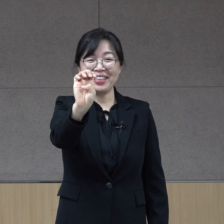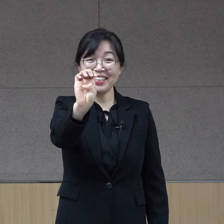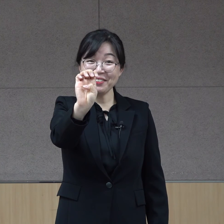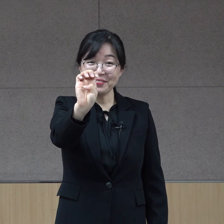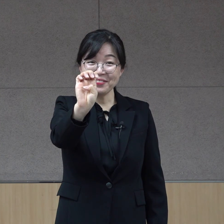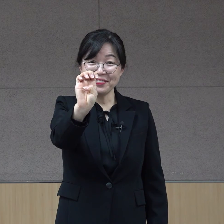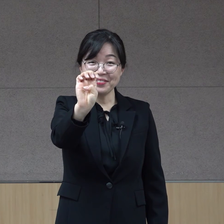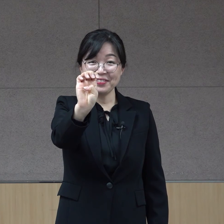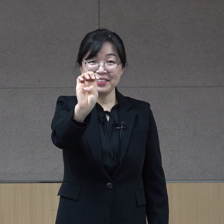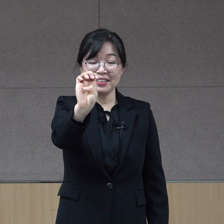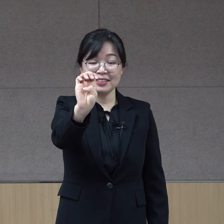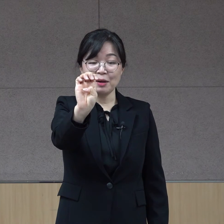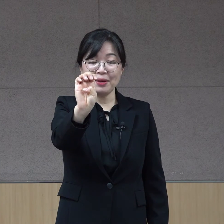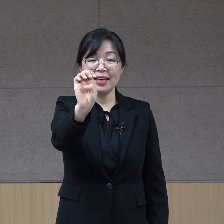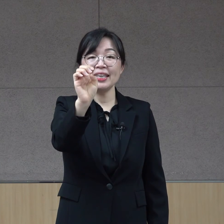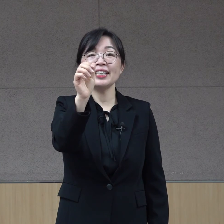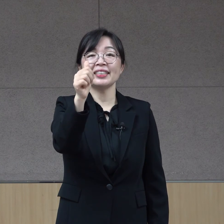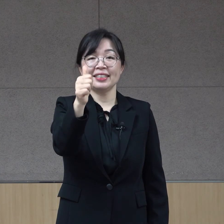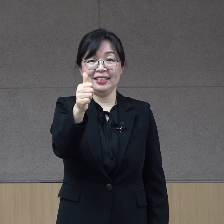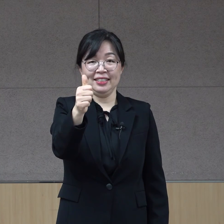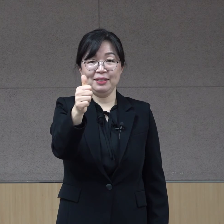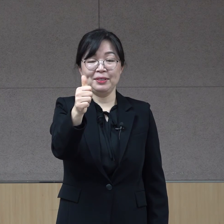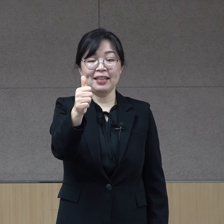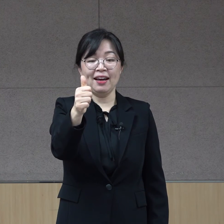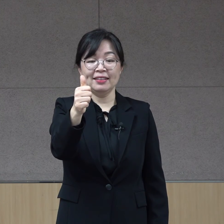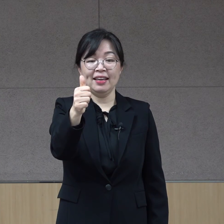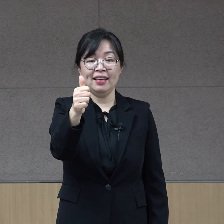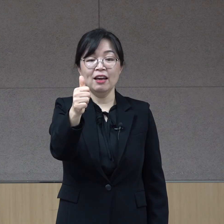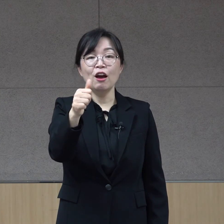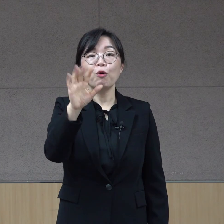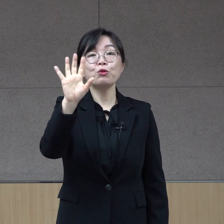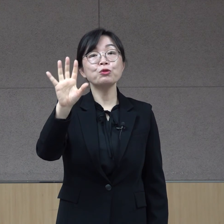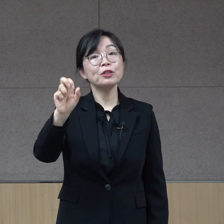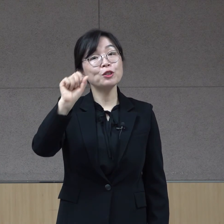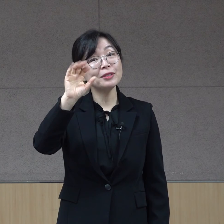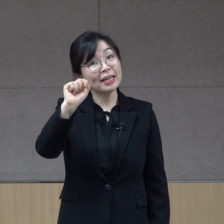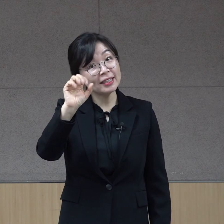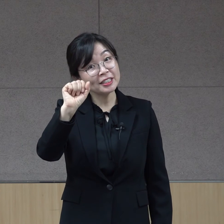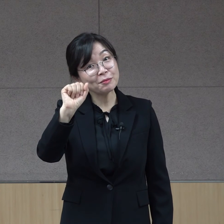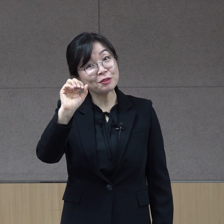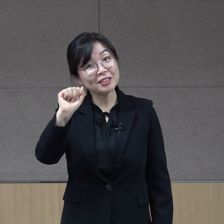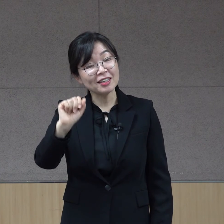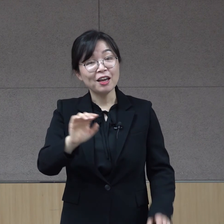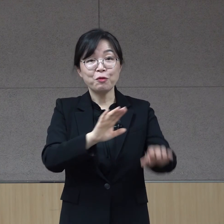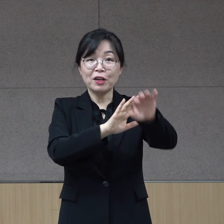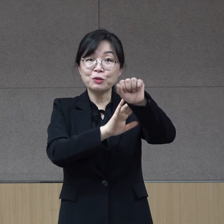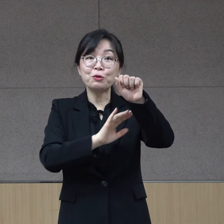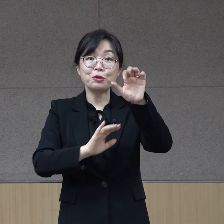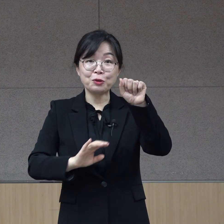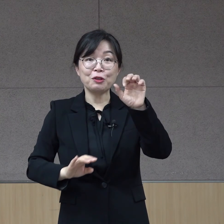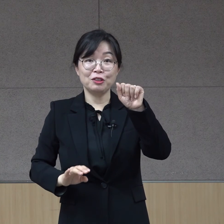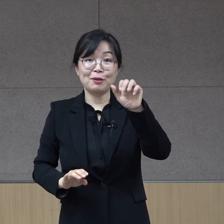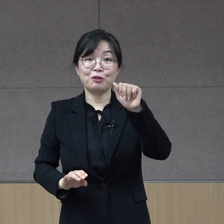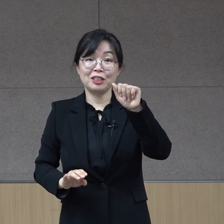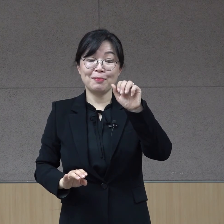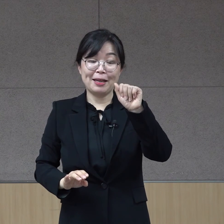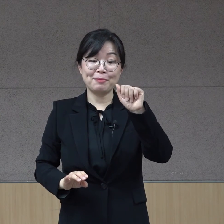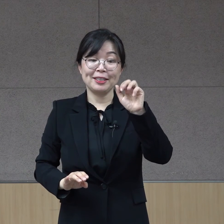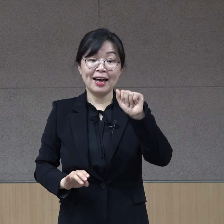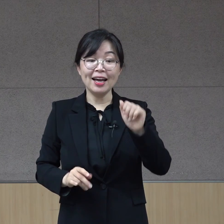그 다음에 히읗입니다. 네, 오른손이 좀 잘 되신 분은 왼손으로도 연습해 주시길 바랍니다.